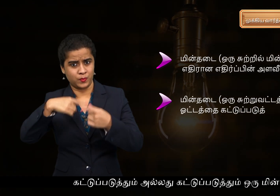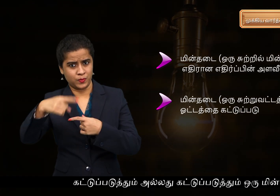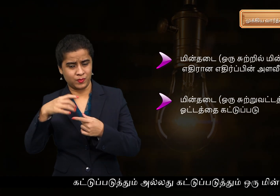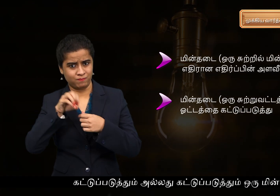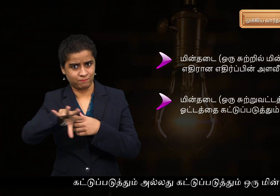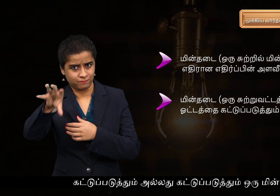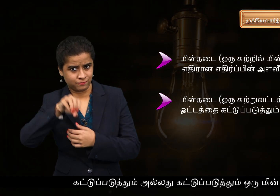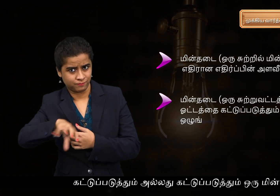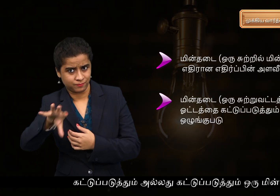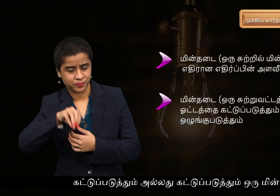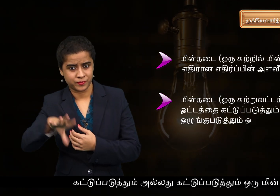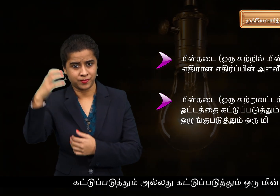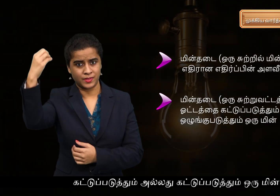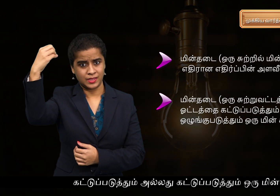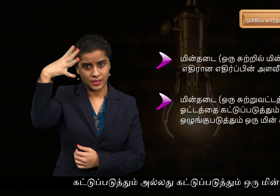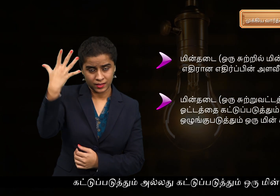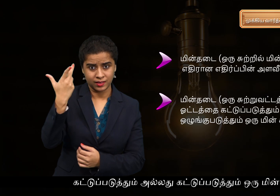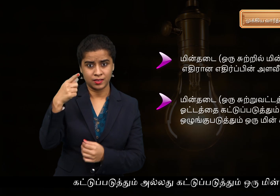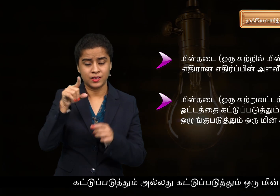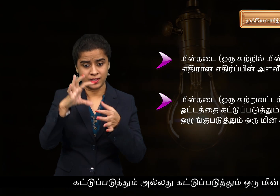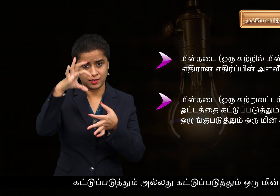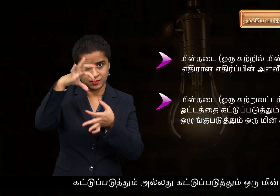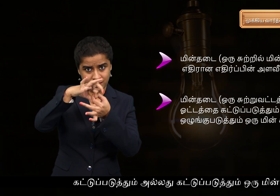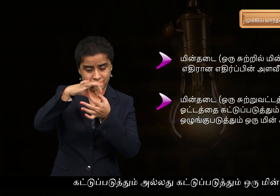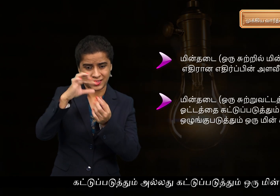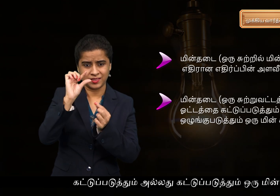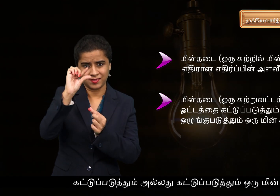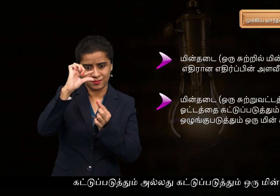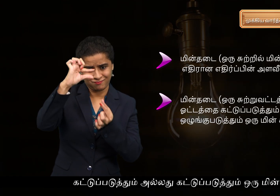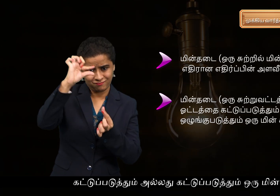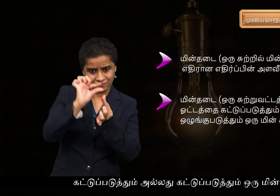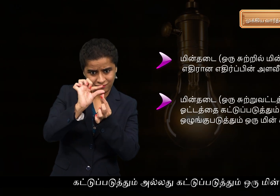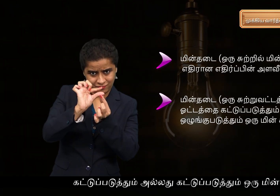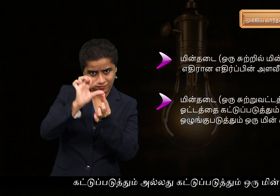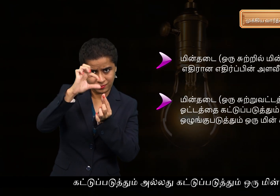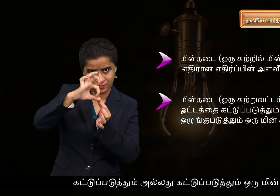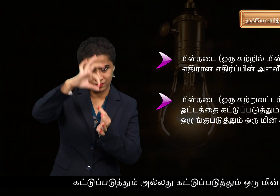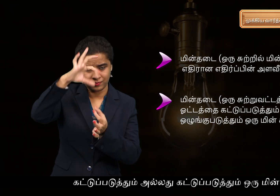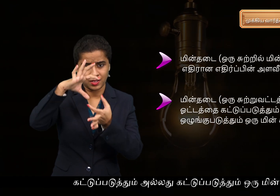ஓட்டத்தை கட்டுப்படுத்தும் அல்லது கட்டுப்படுத்தும் ஒரு மின்கூறு.